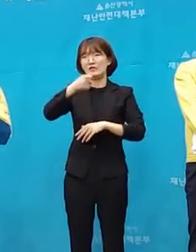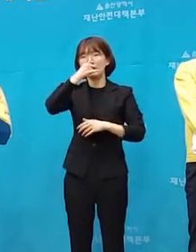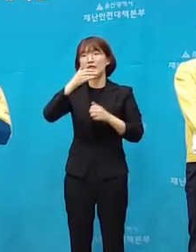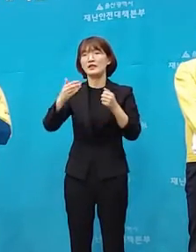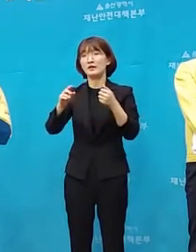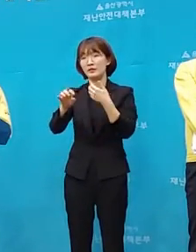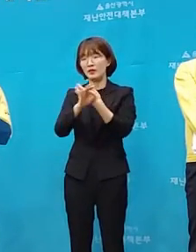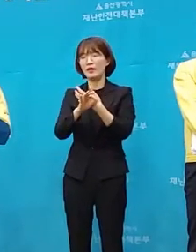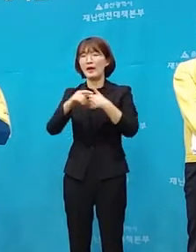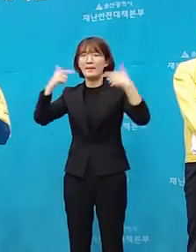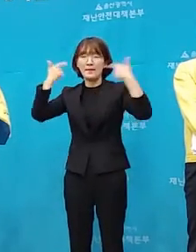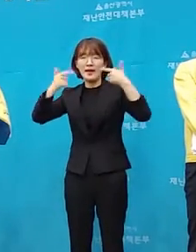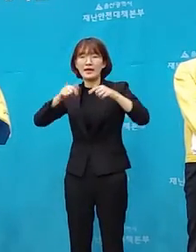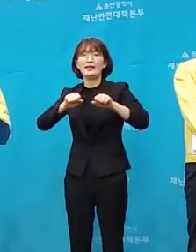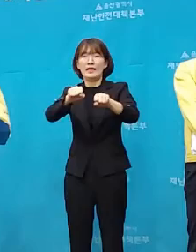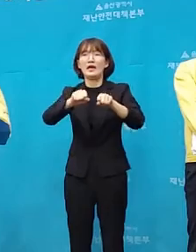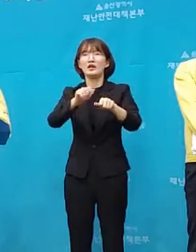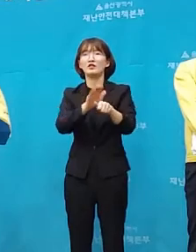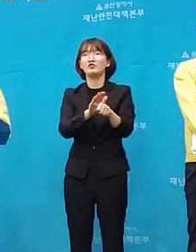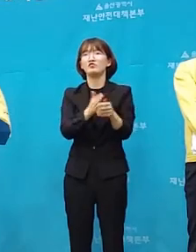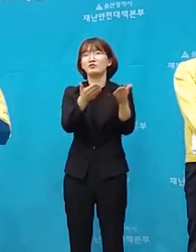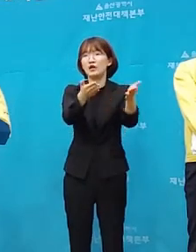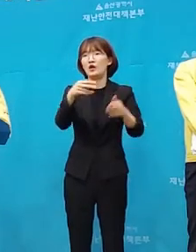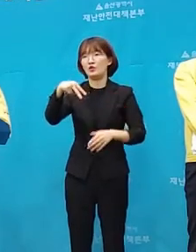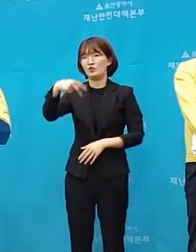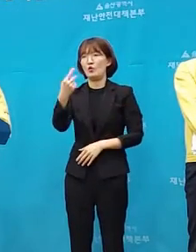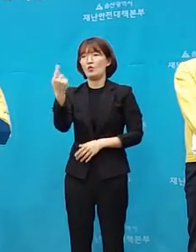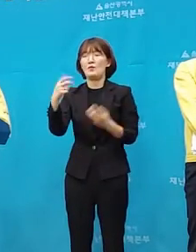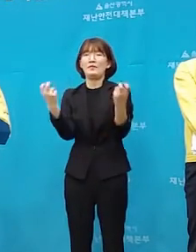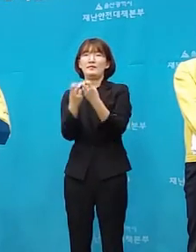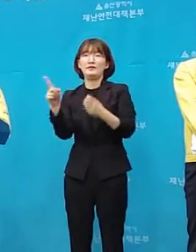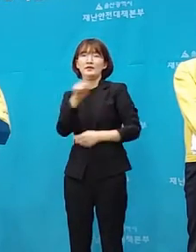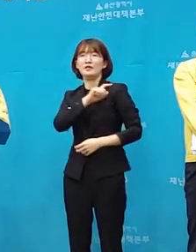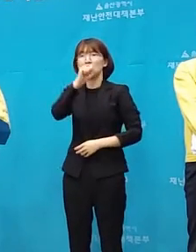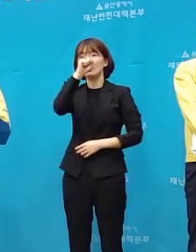평소 닦아주는 것이 소독의 최우선이라고 강조해봤습니다.